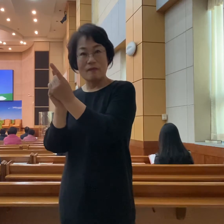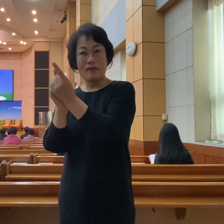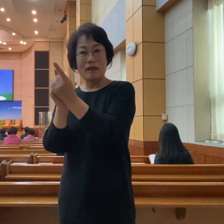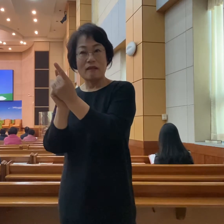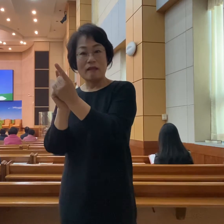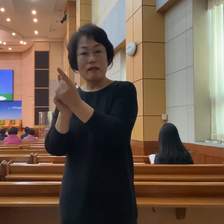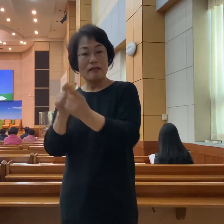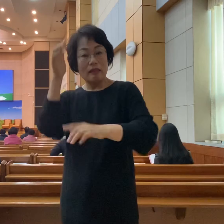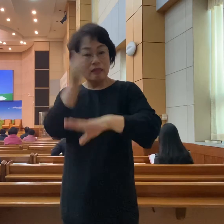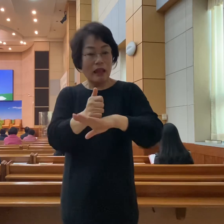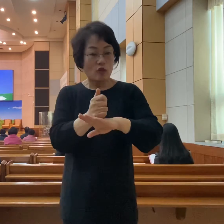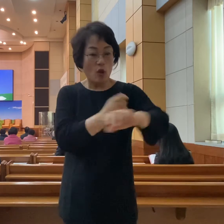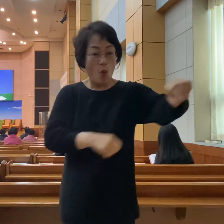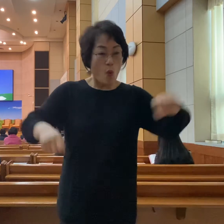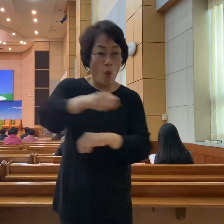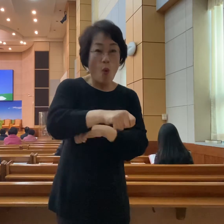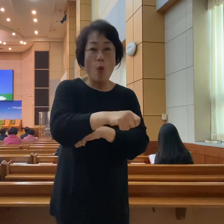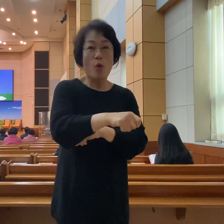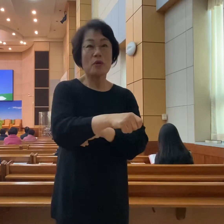근데 조금 지나니까